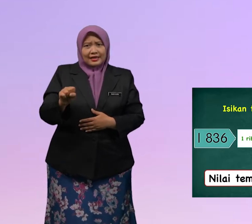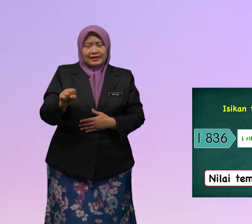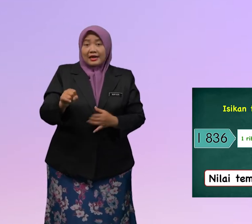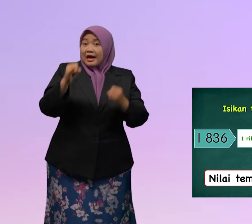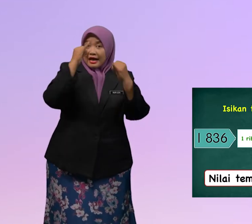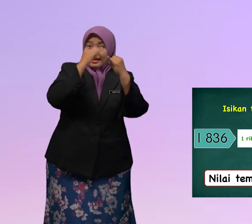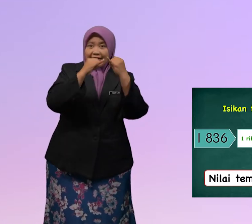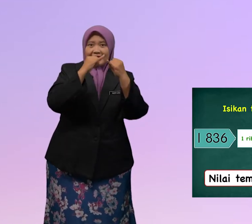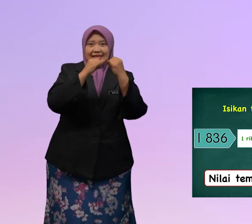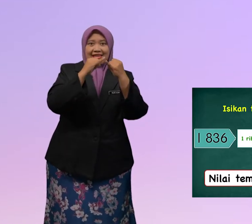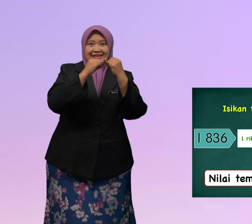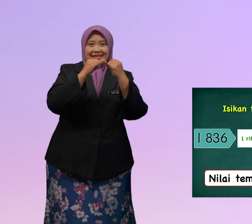soalan akhir.